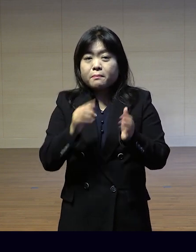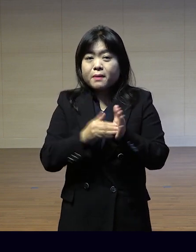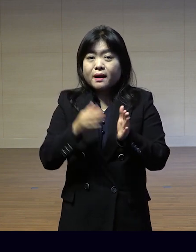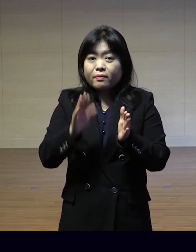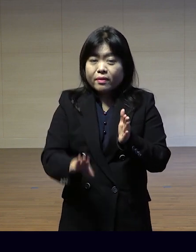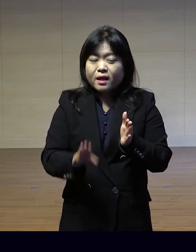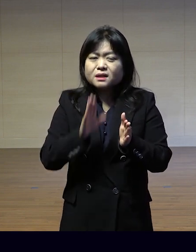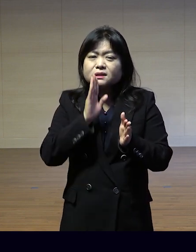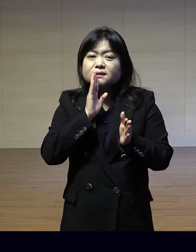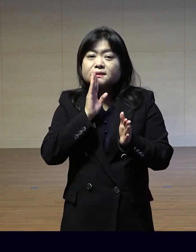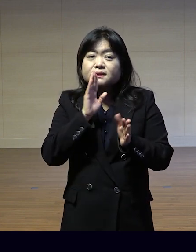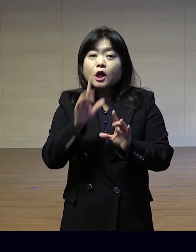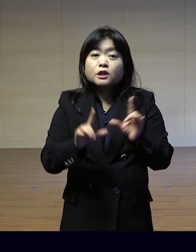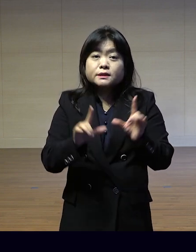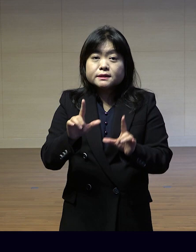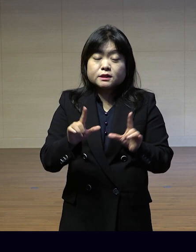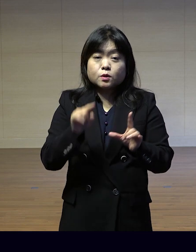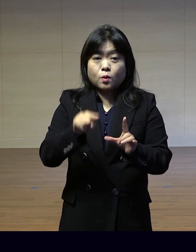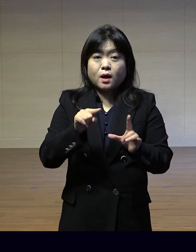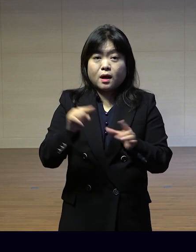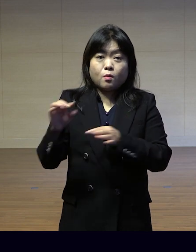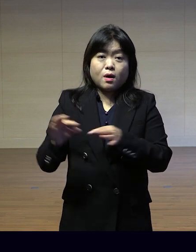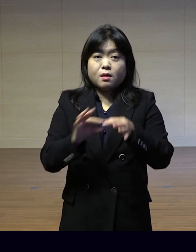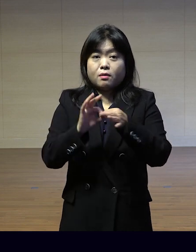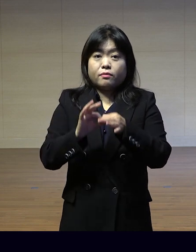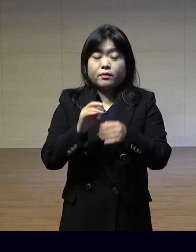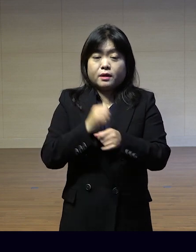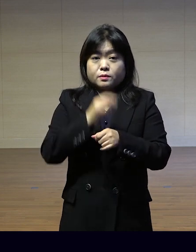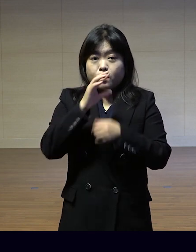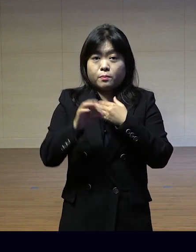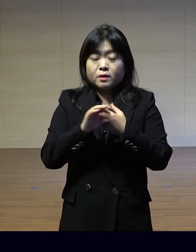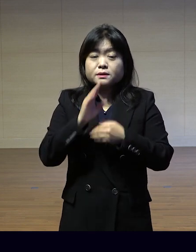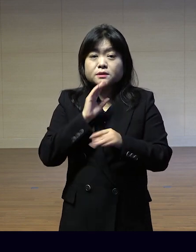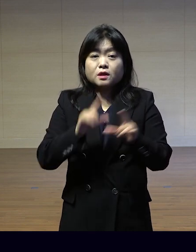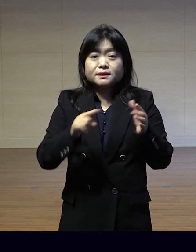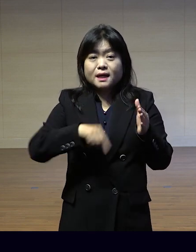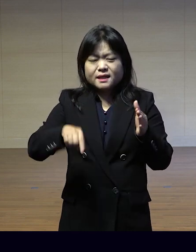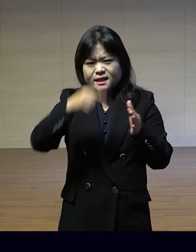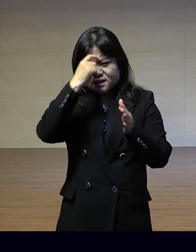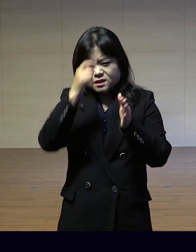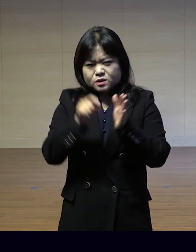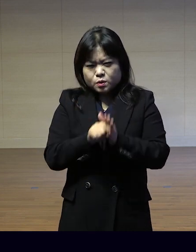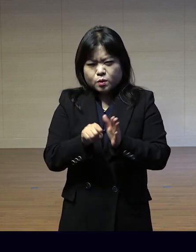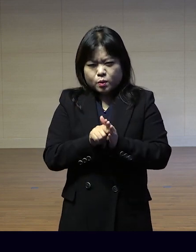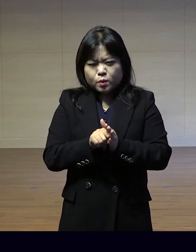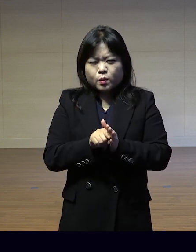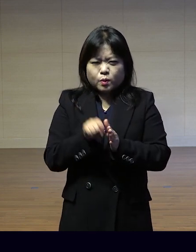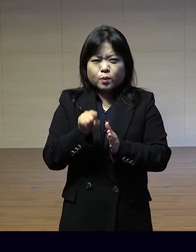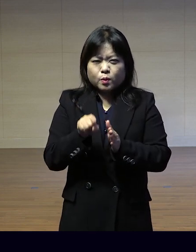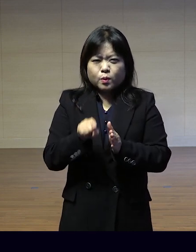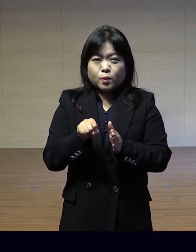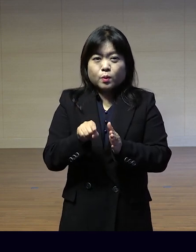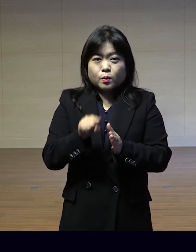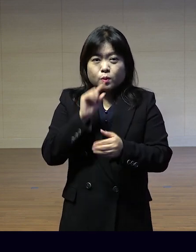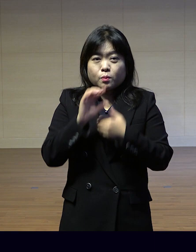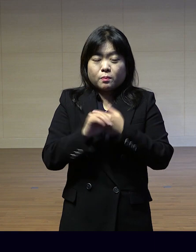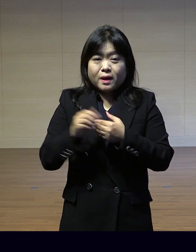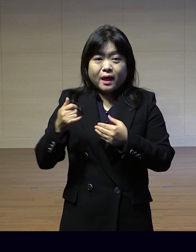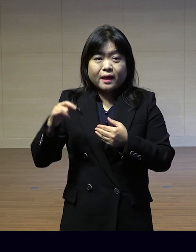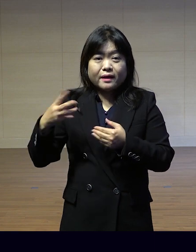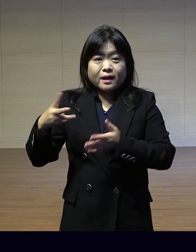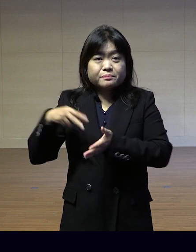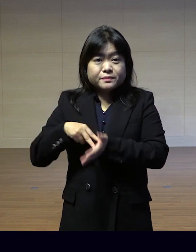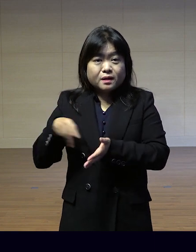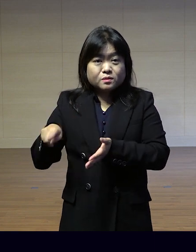우리 현실과 연관시켜서 본다면 우리 현실 안에서 그리스도교 같은 경우도 해결의